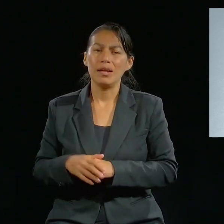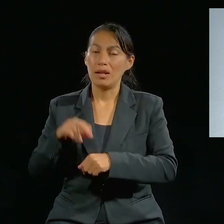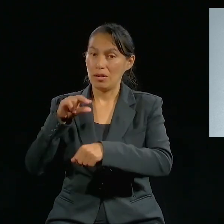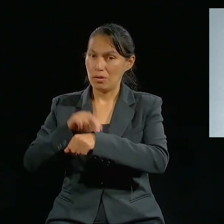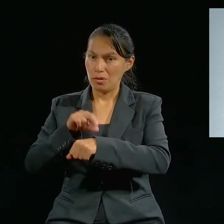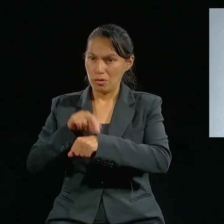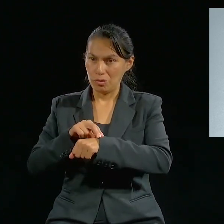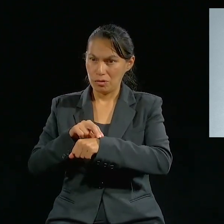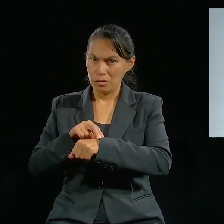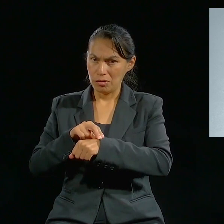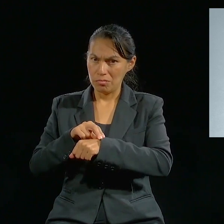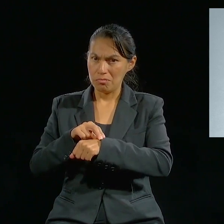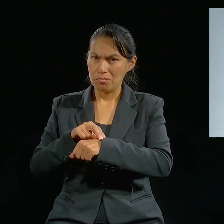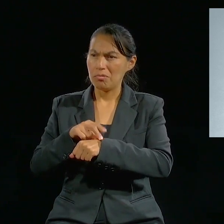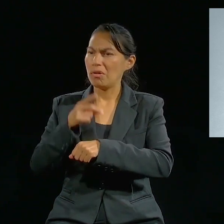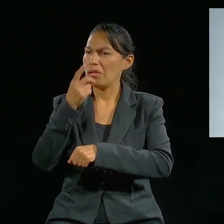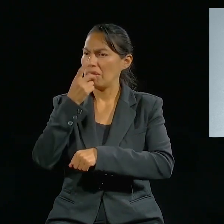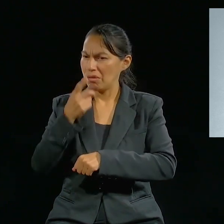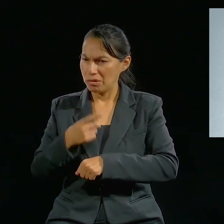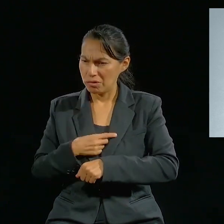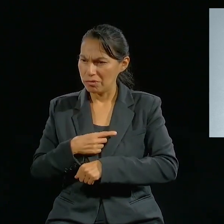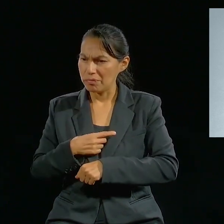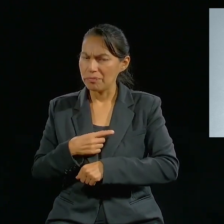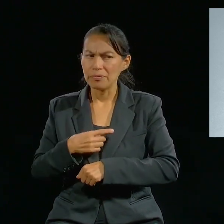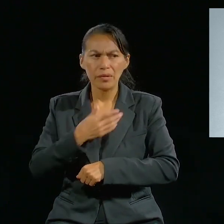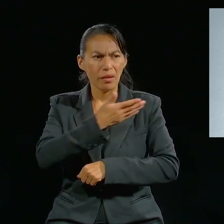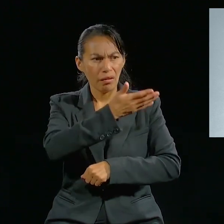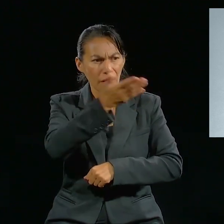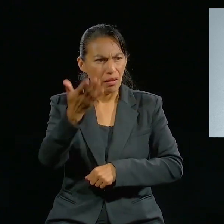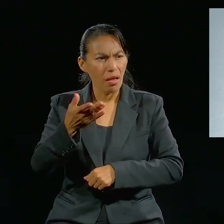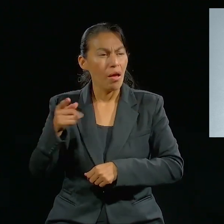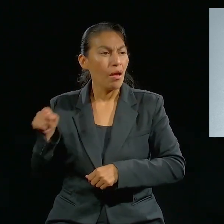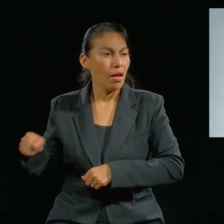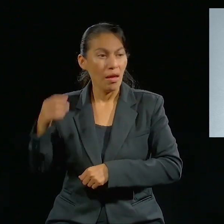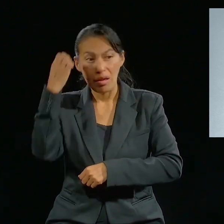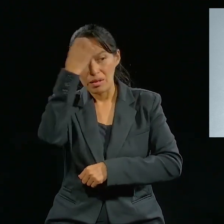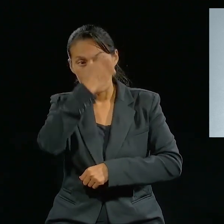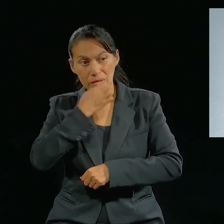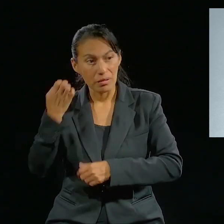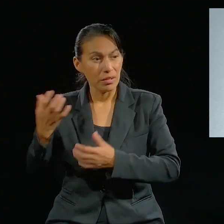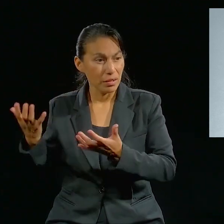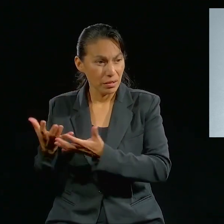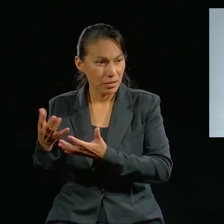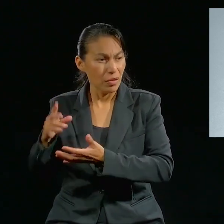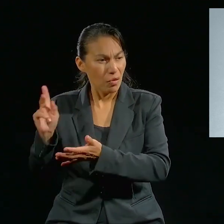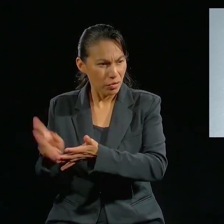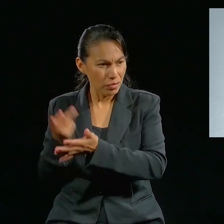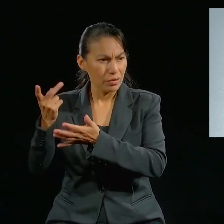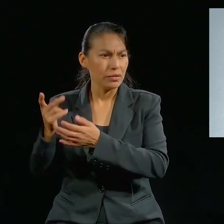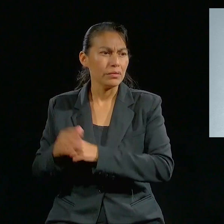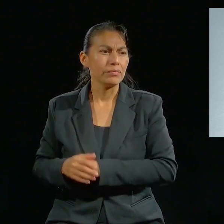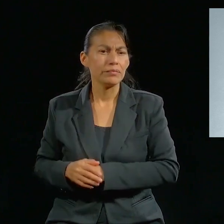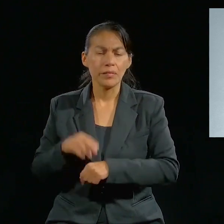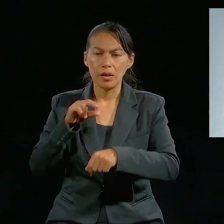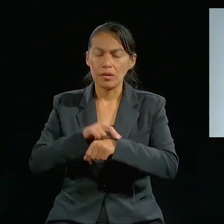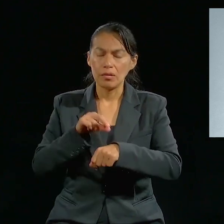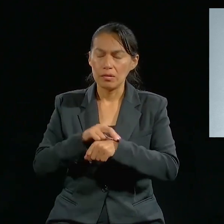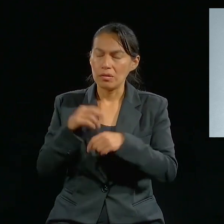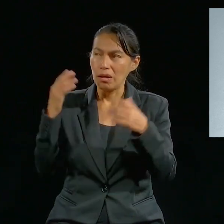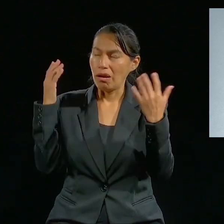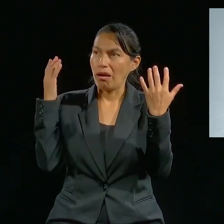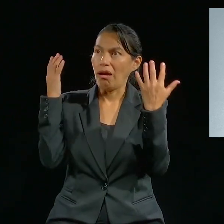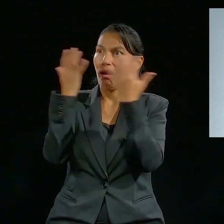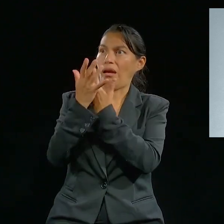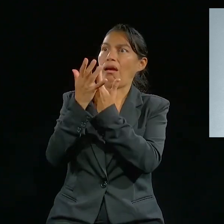doctor cumplió su palabra llegando pidió que me hicieran exámenes de nuevo y el doctor estaba sorprendido el